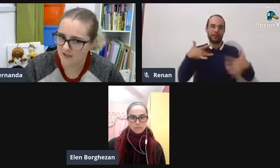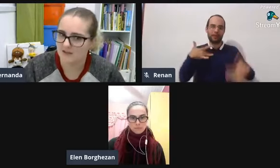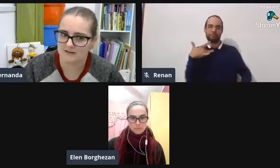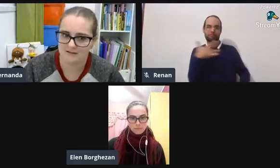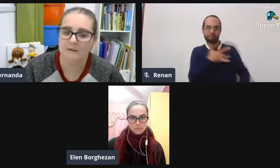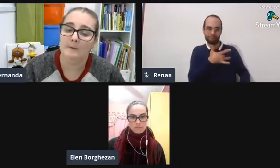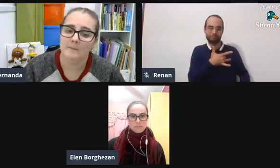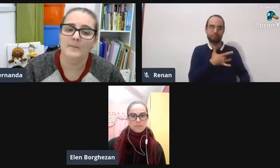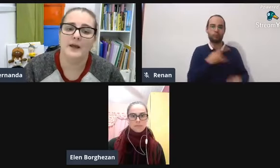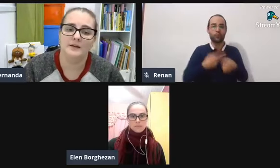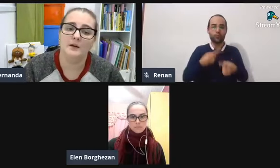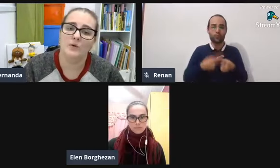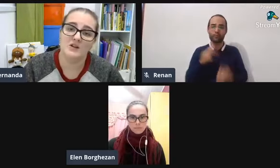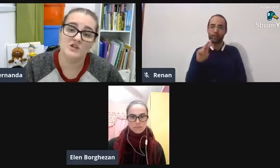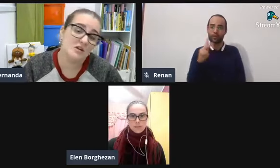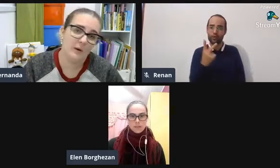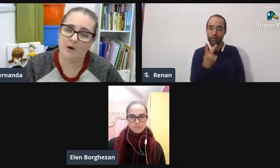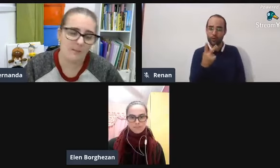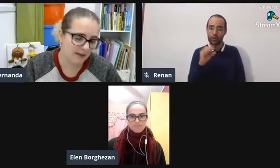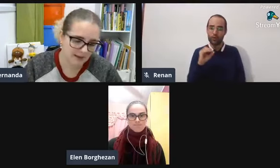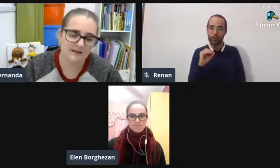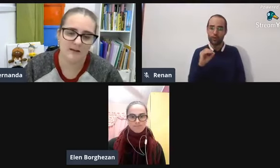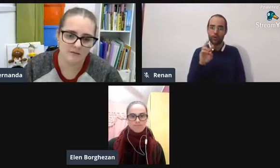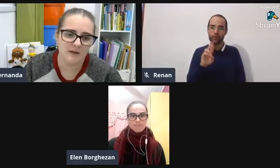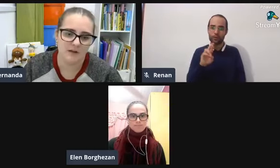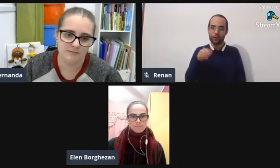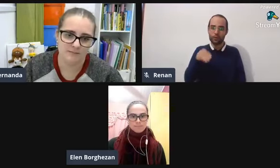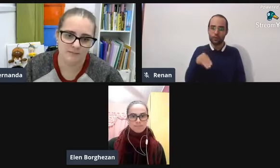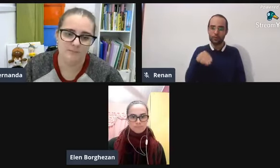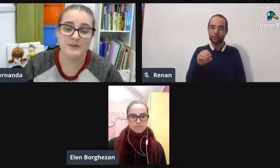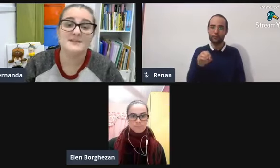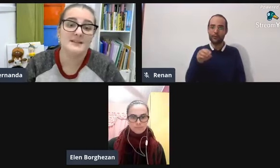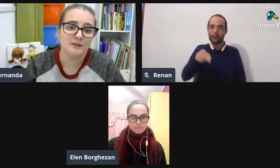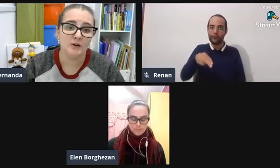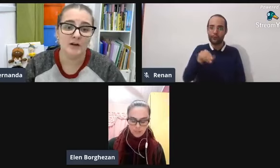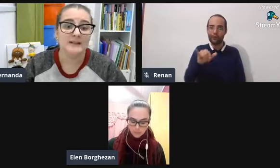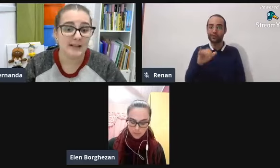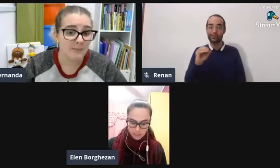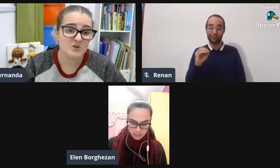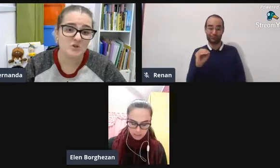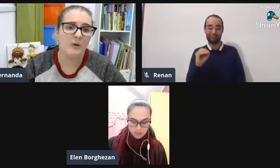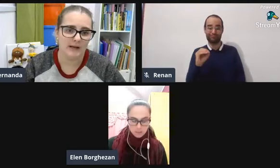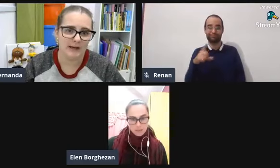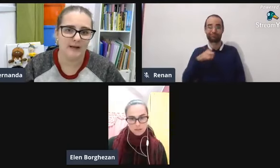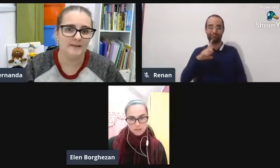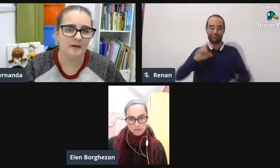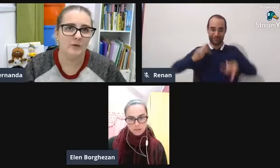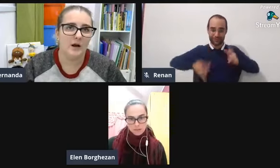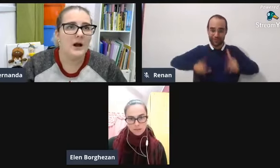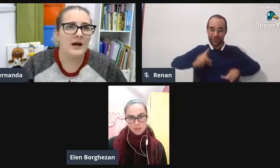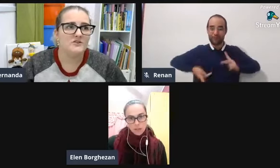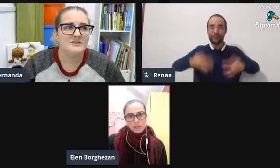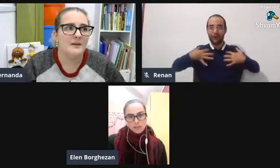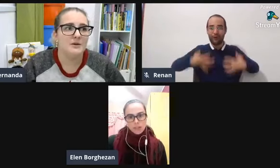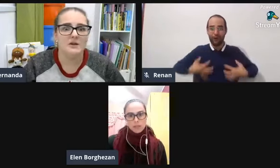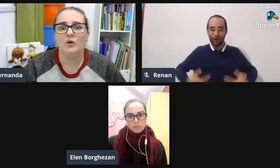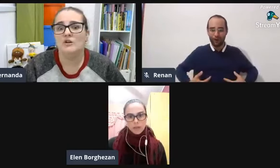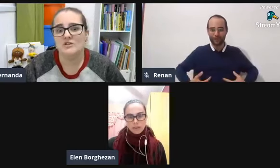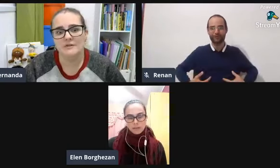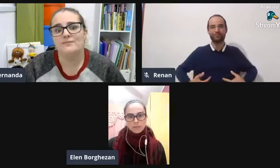aí na gravidez, né? Então, a gente não recomenda que tenha filho, pensando na pessoa, né? Então,